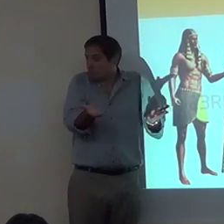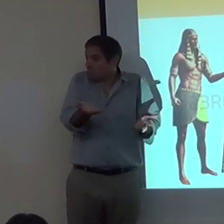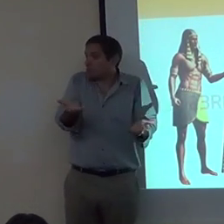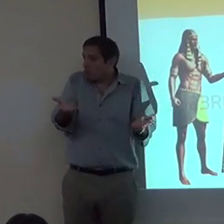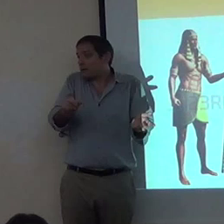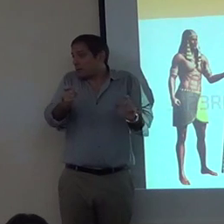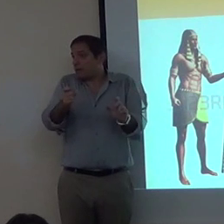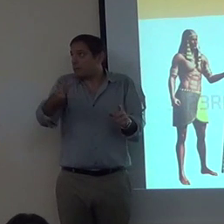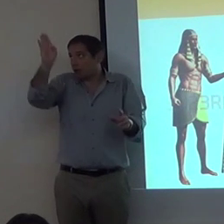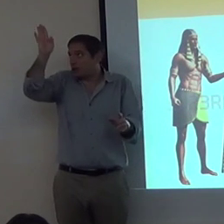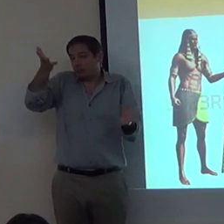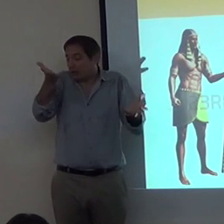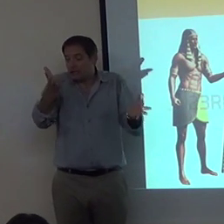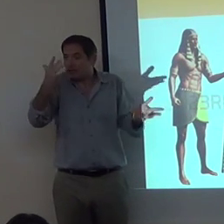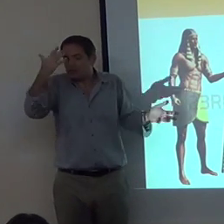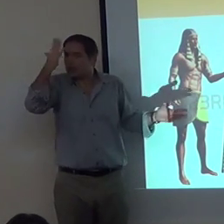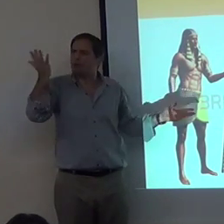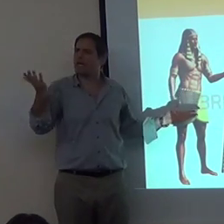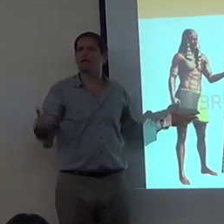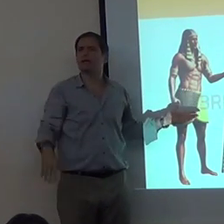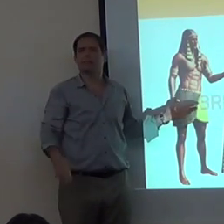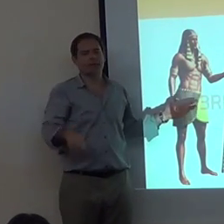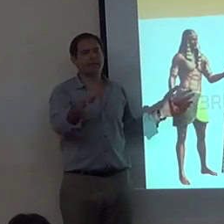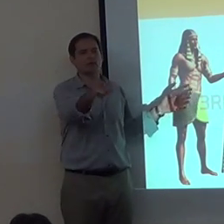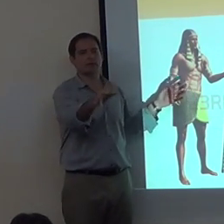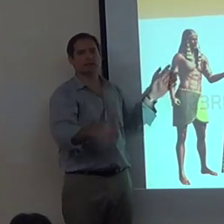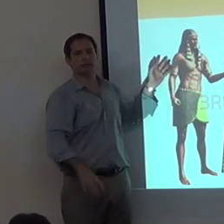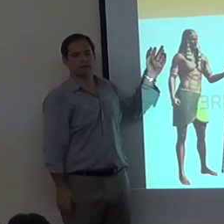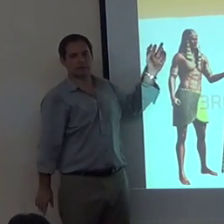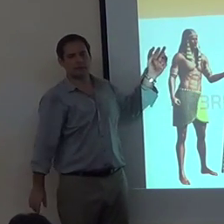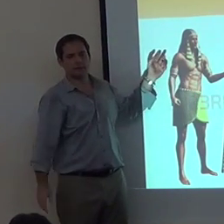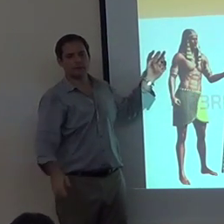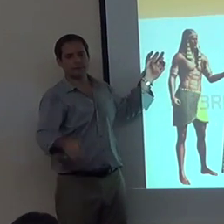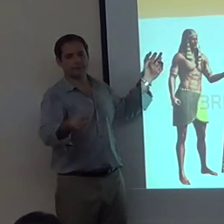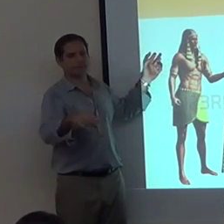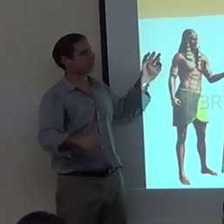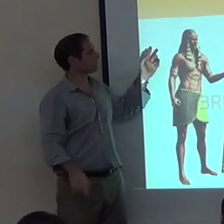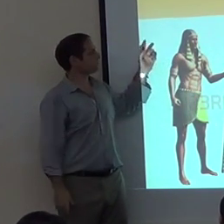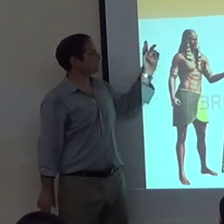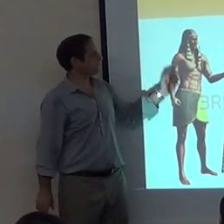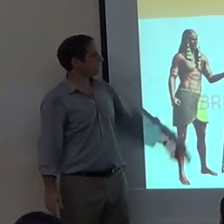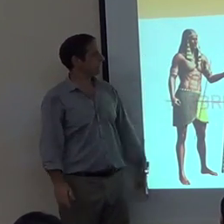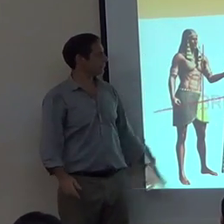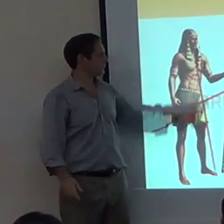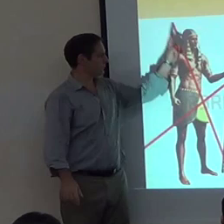transformaba en un negro baby porque Dios quería, no sé, ¿por qué? ¿Por qué dar un grito?